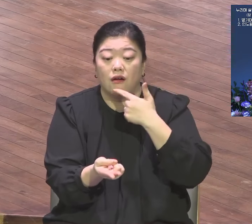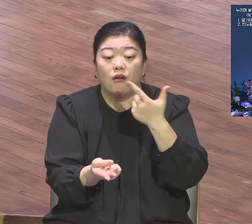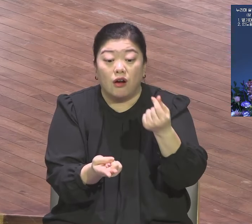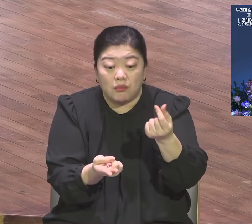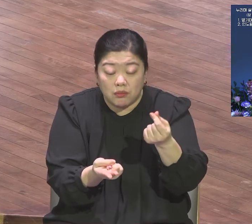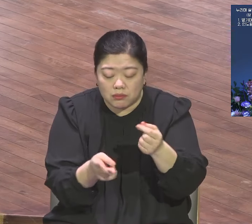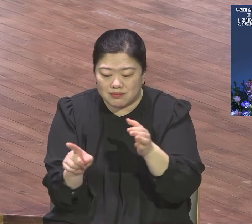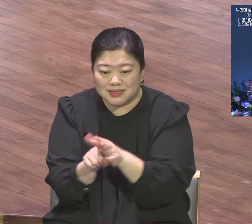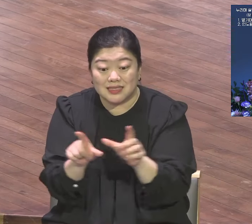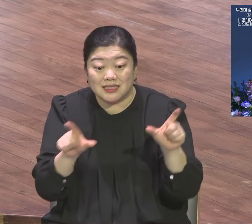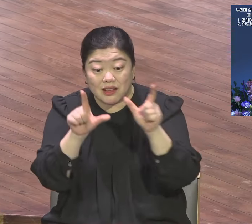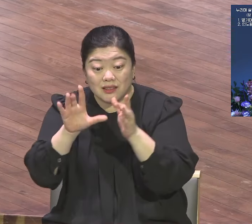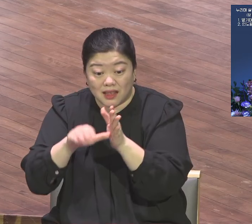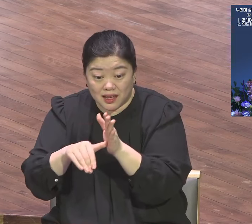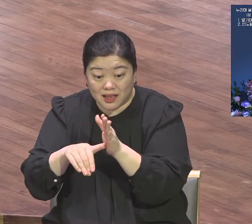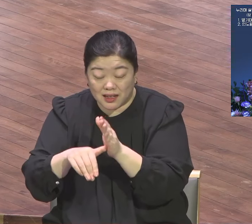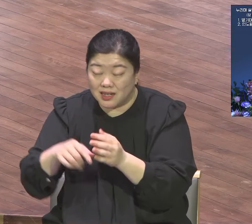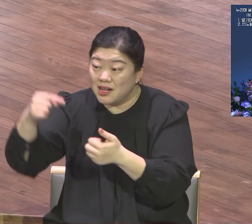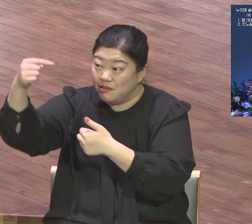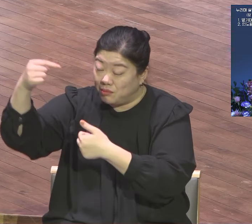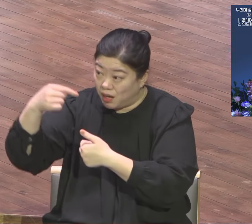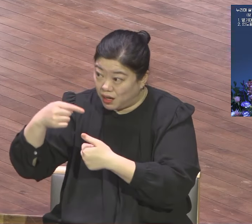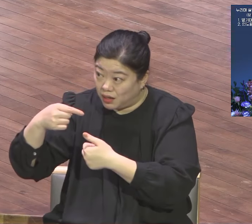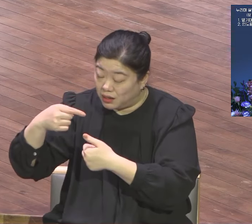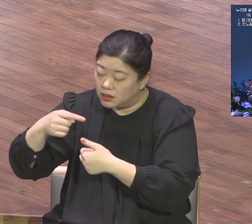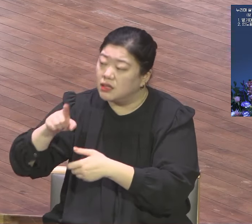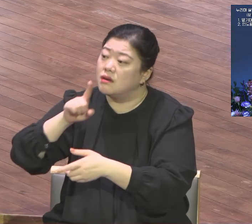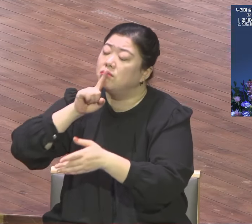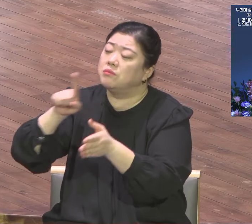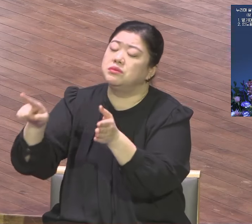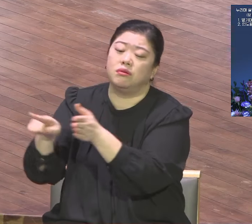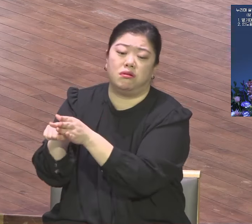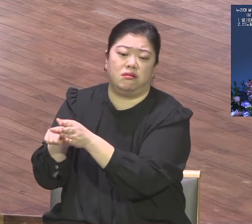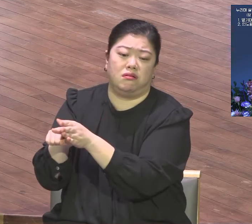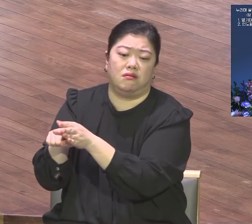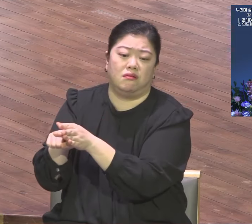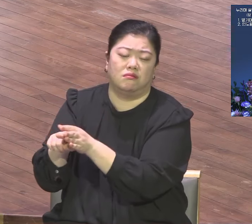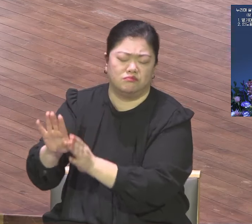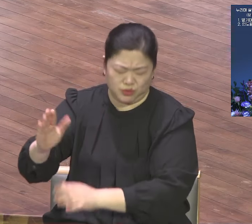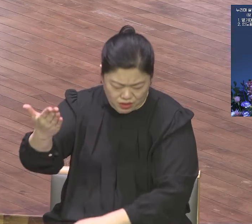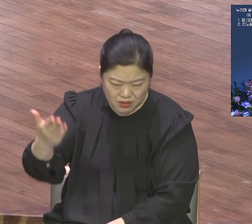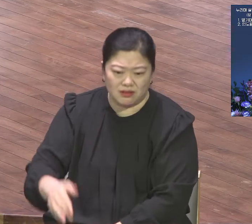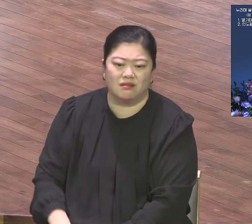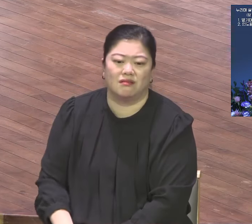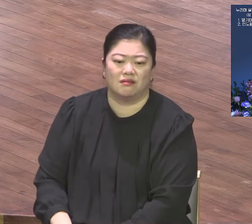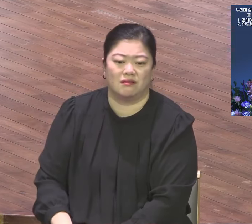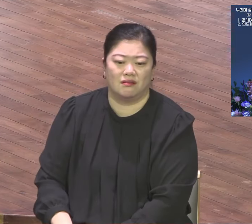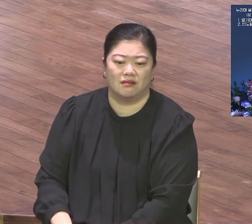신앙생활은 마찬가지입니다. 하나님께 맡기시 바랍니다. 하나님께 맡기시 말씀대로